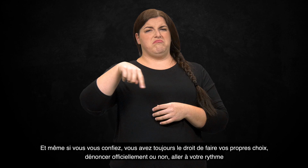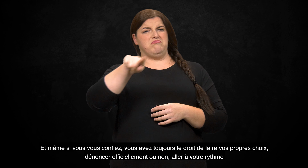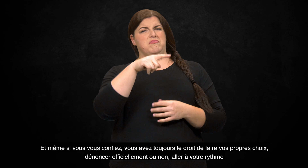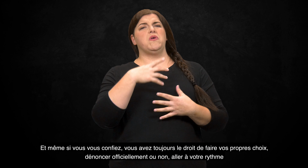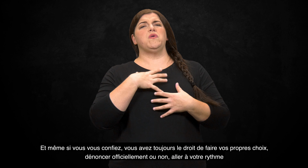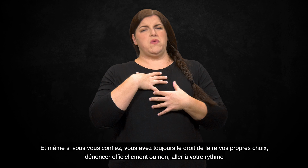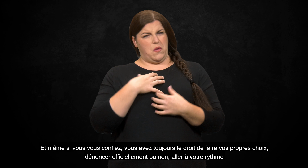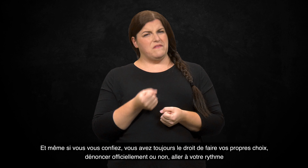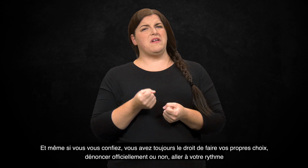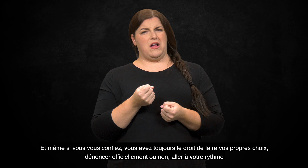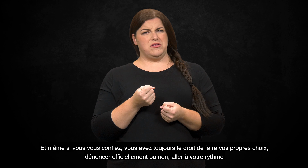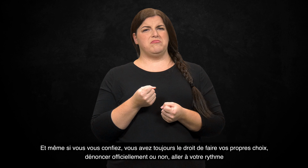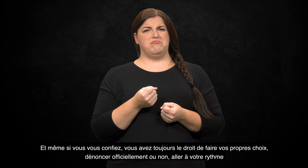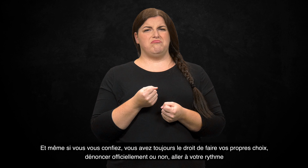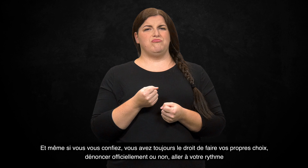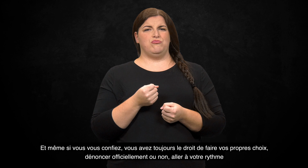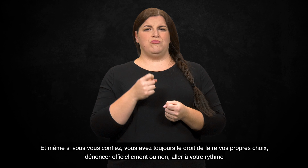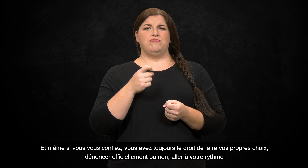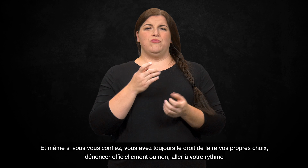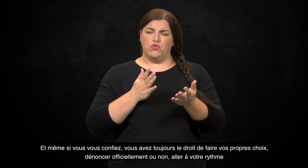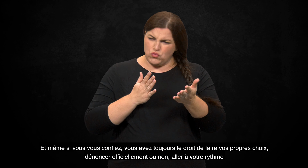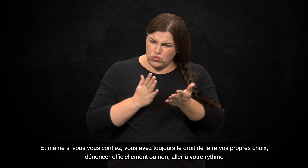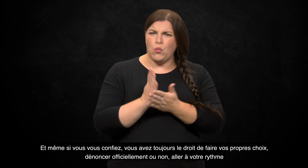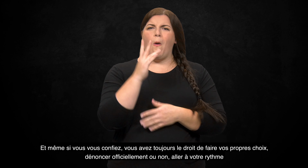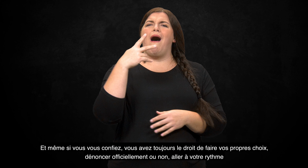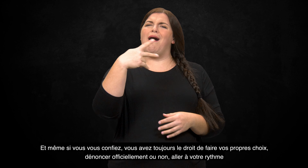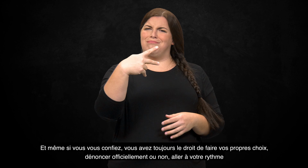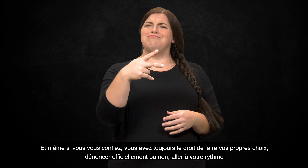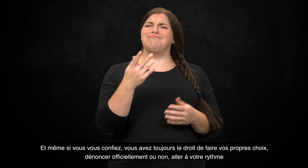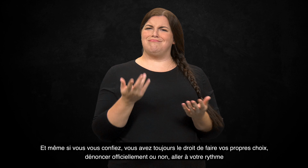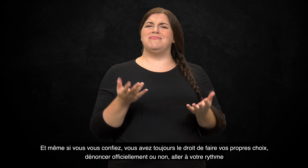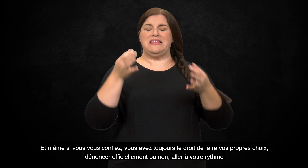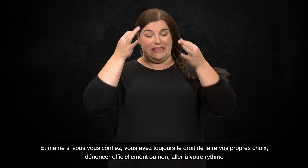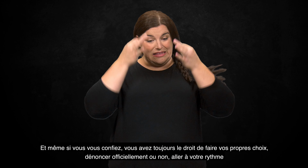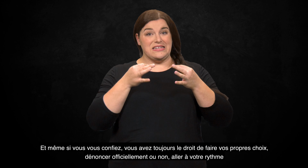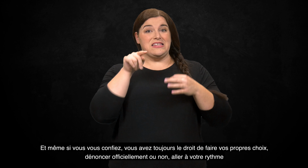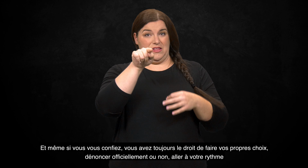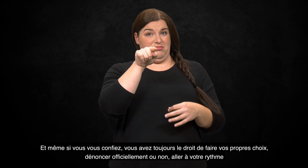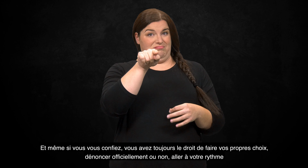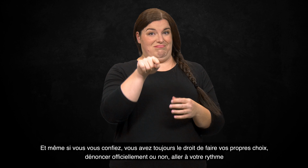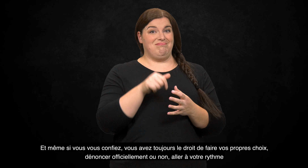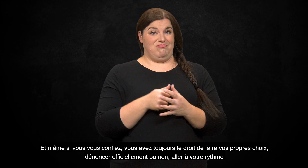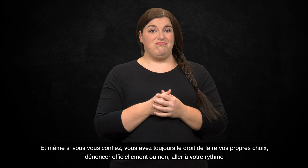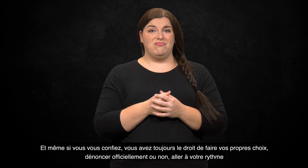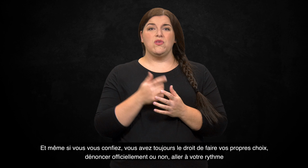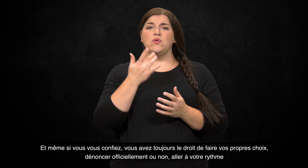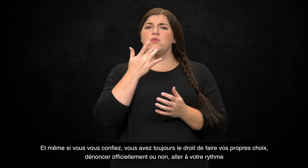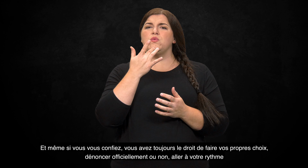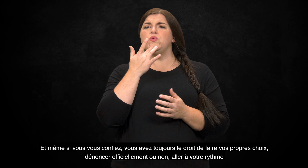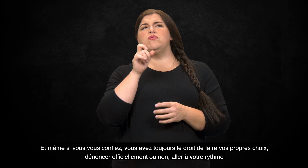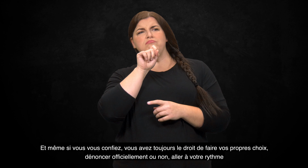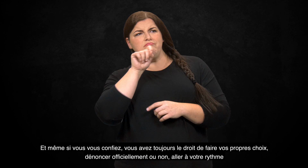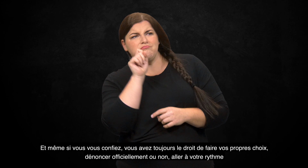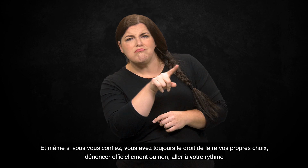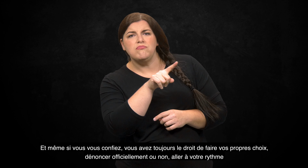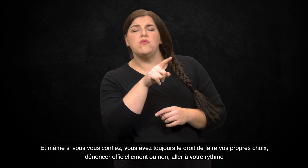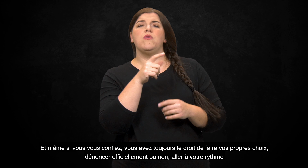Et même si vous vous confiez, vous avez toujours le droit de faire vos propres choix. Dénoncez officiellement ou non, allez à votre